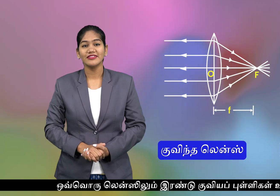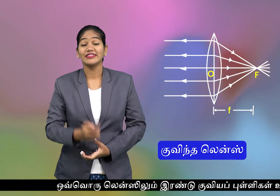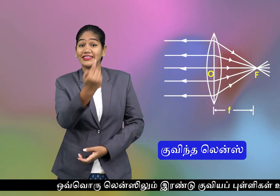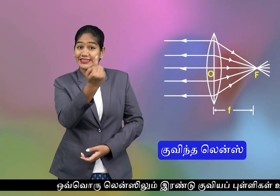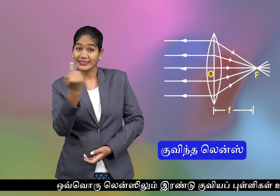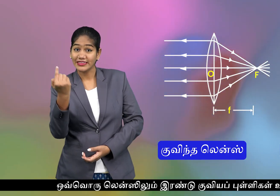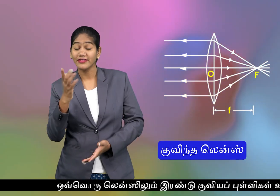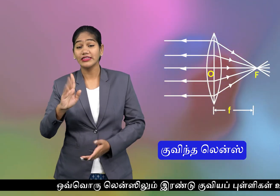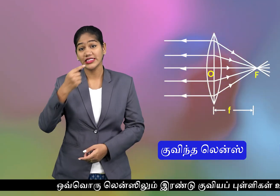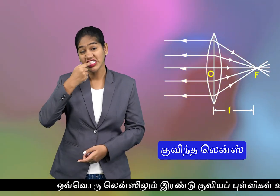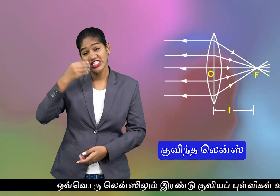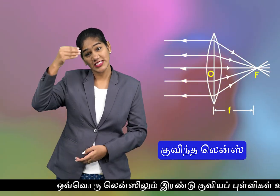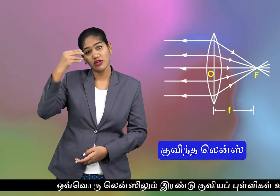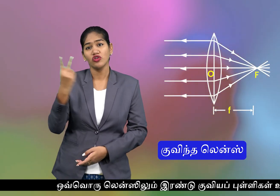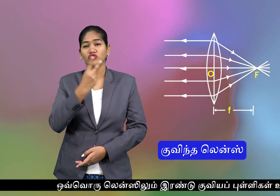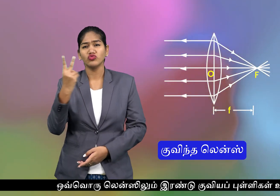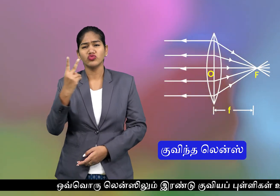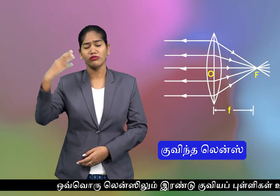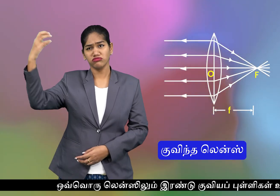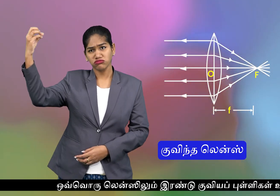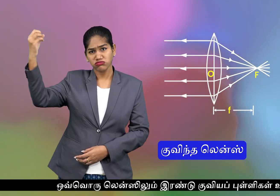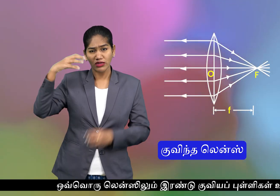ஒவ்வொரு வில்லைகளிலும் 2 குவிய புள்ளிகள் உள்ளன.